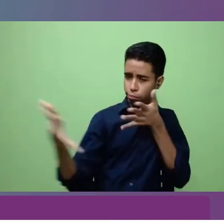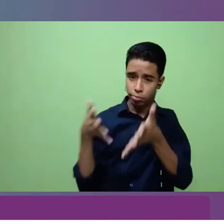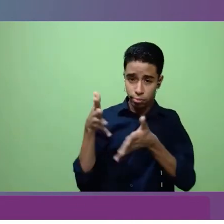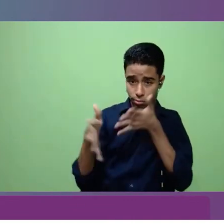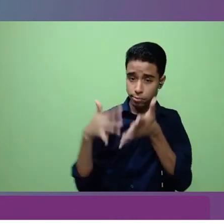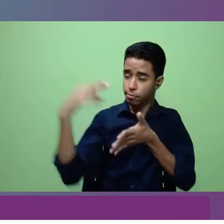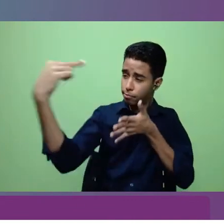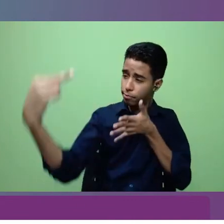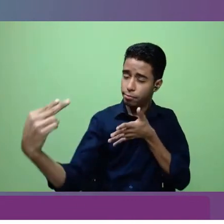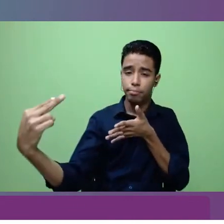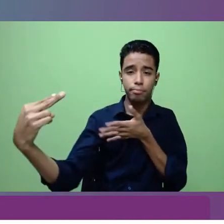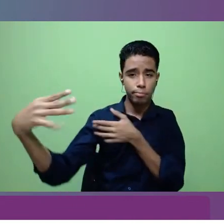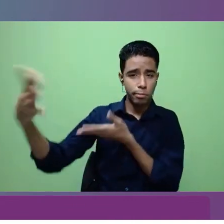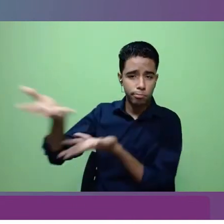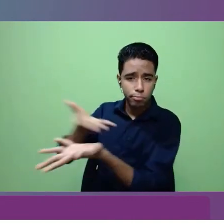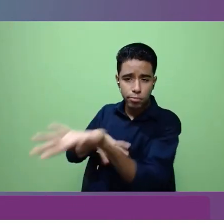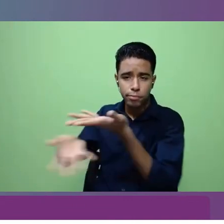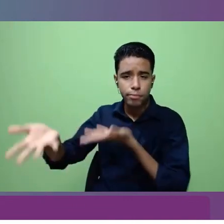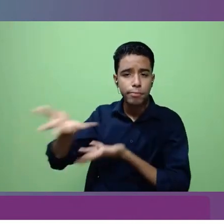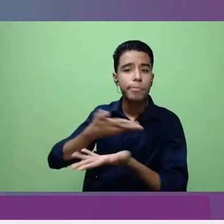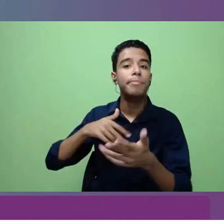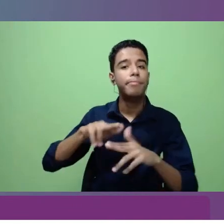pode crescer. Tá bom?